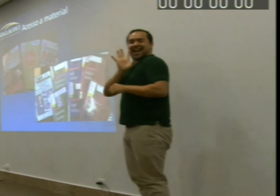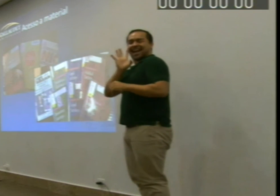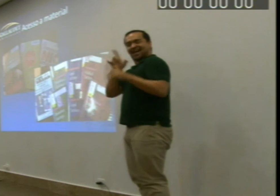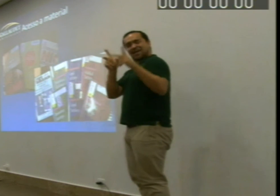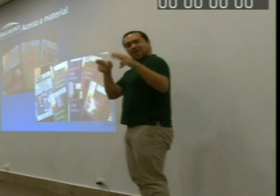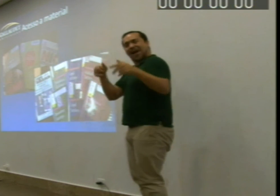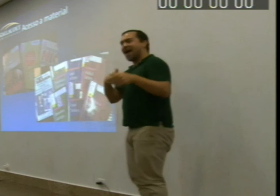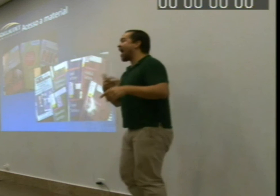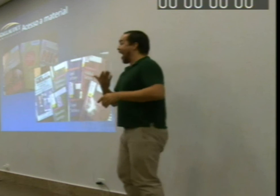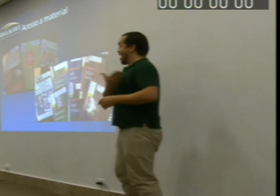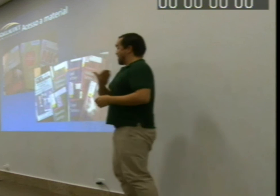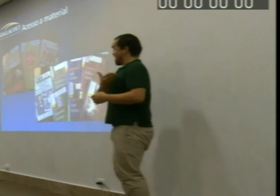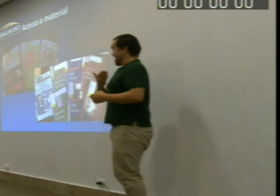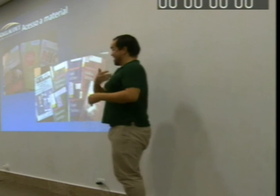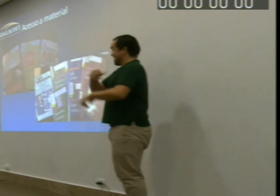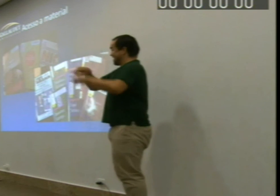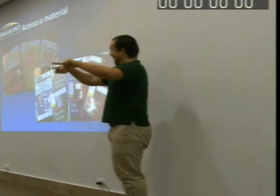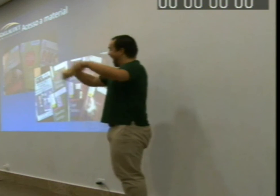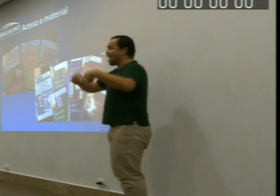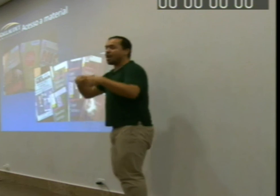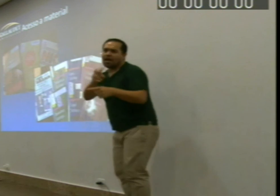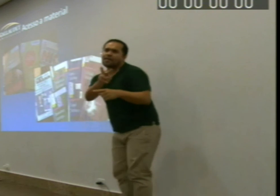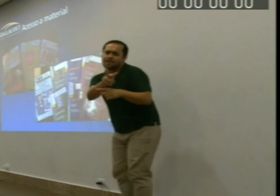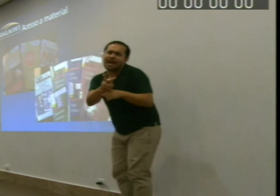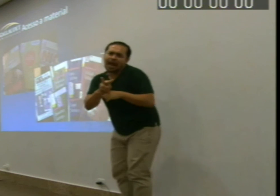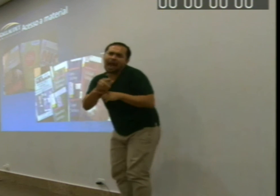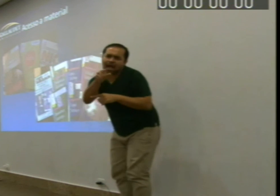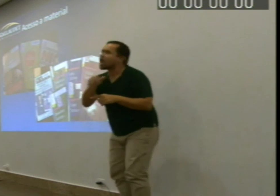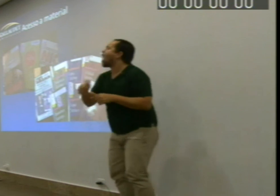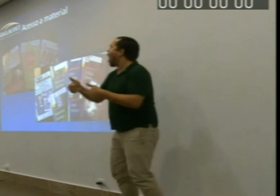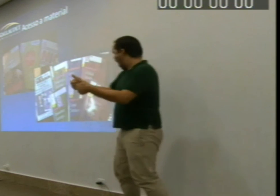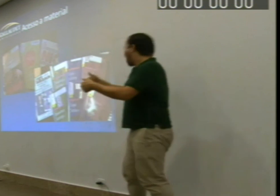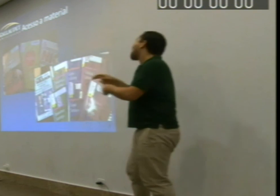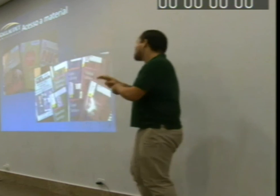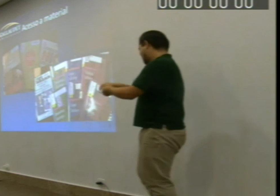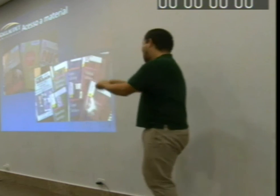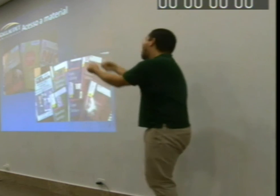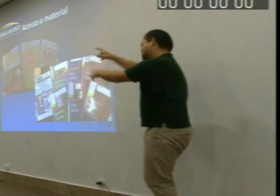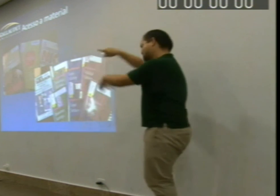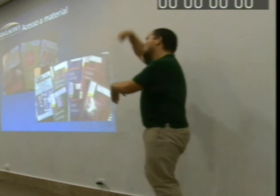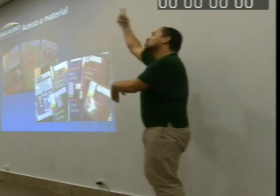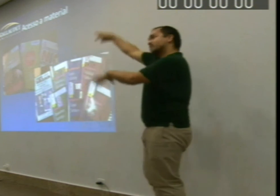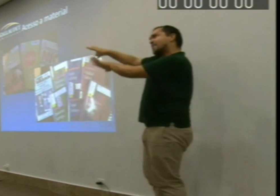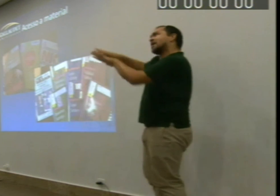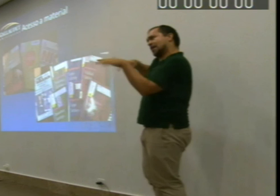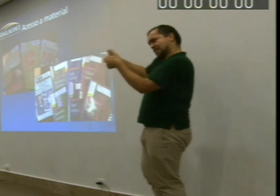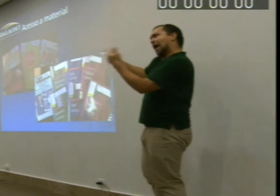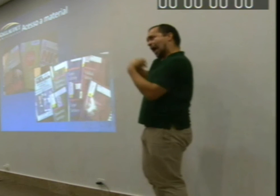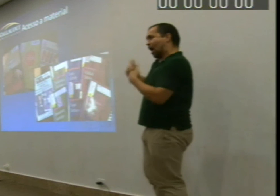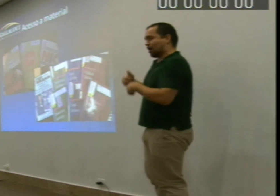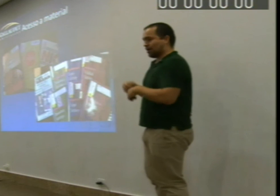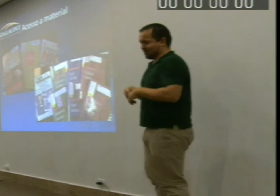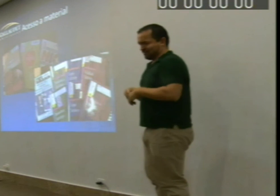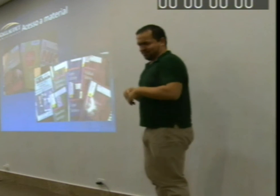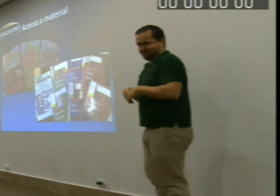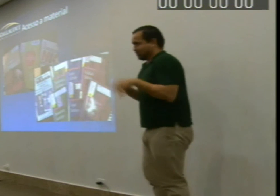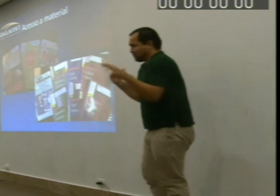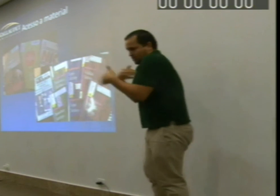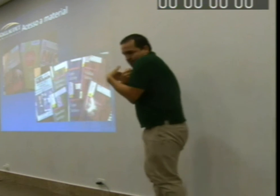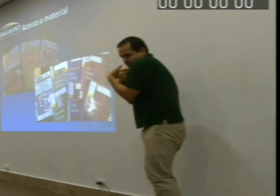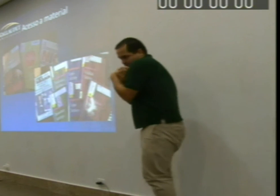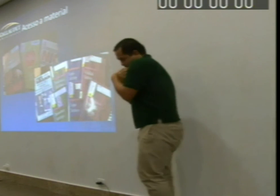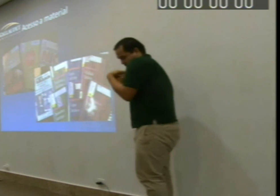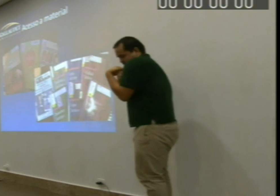americana é legal que é aqui no Brasil que tem amigo que empresta ah empresta Mater Ah sim eu empresto na outra semana